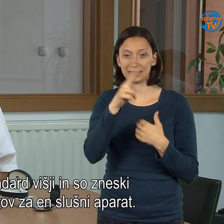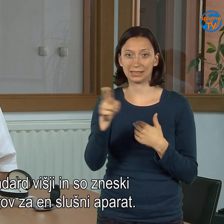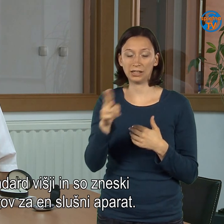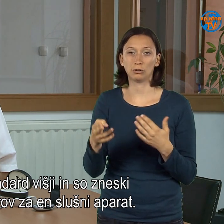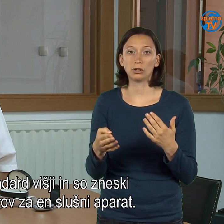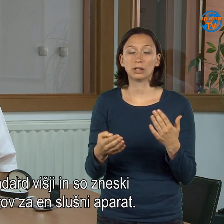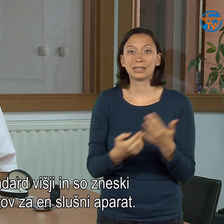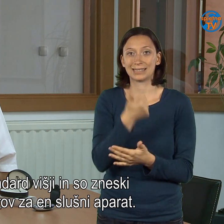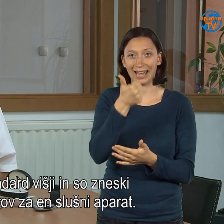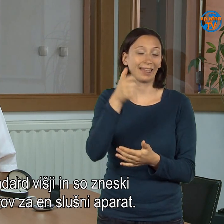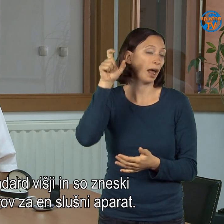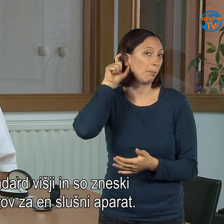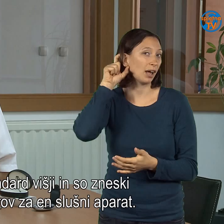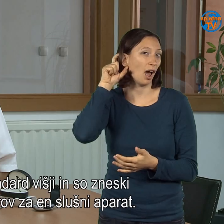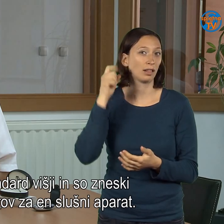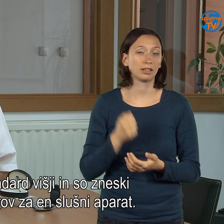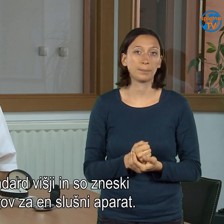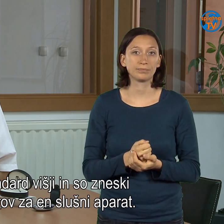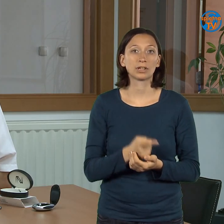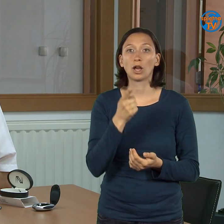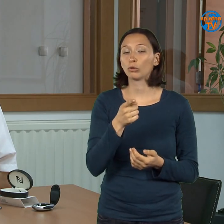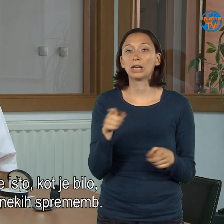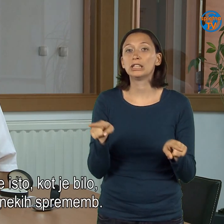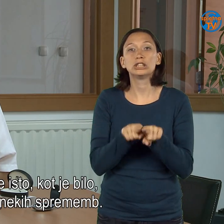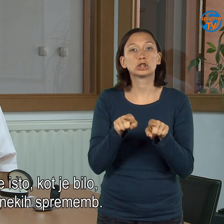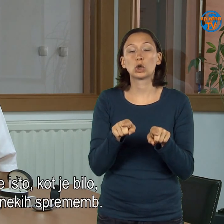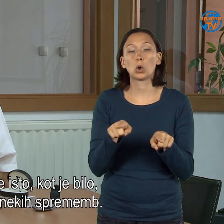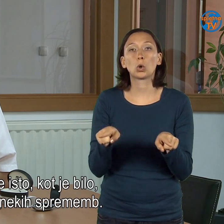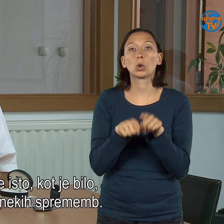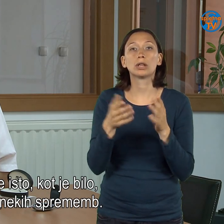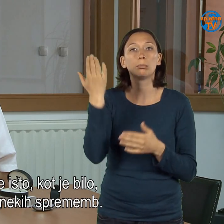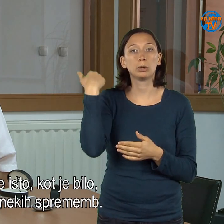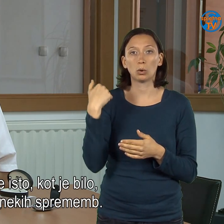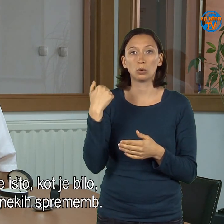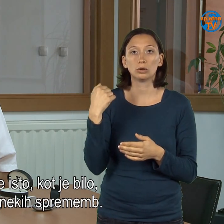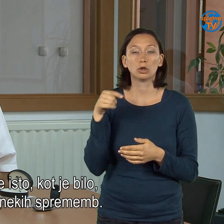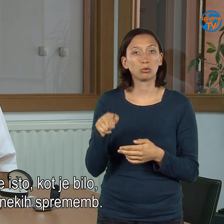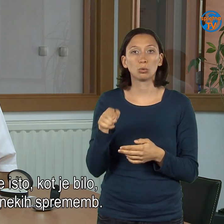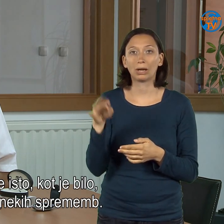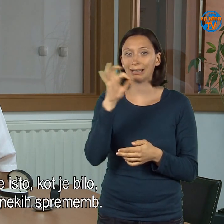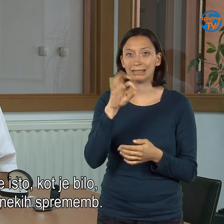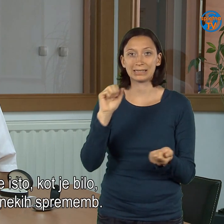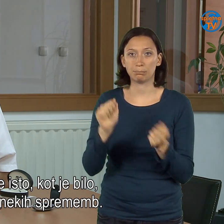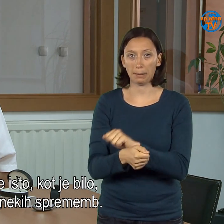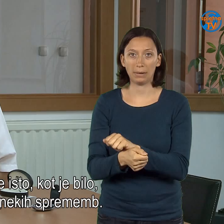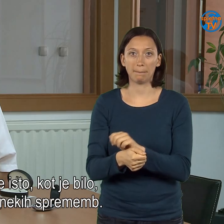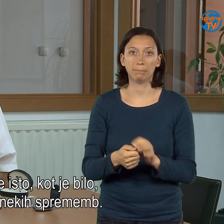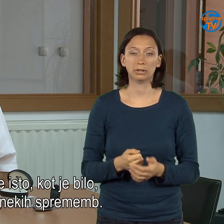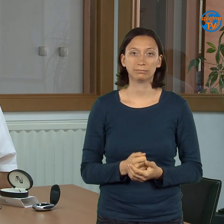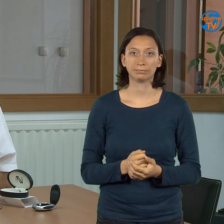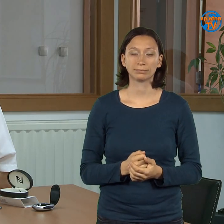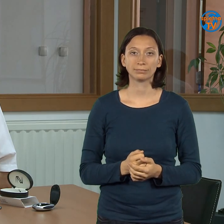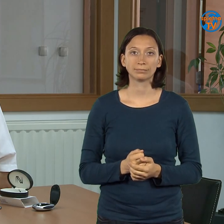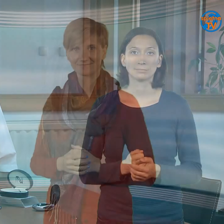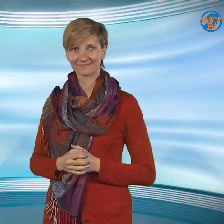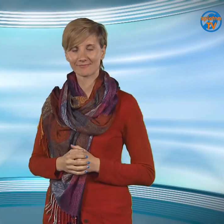evrov za en slušni aparat. To je isto, kot je bilo tako da tukaj ni nekih sprememb.